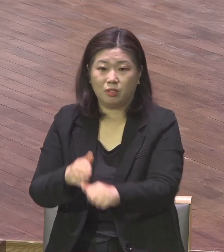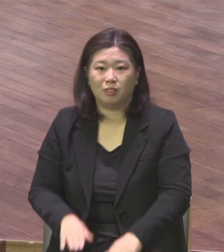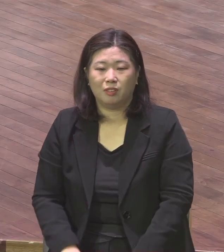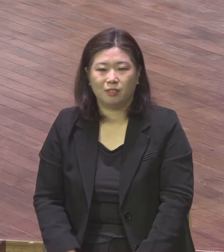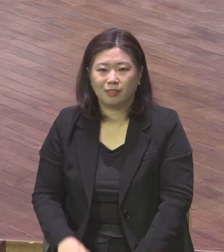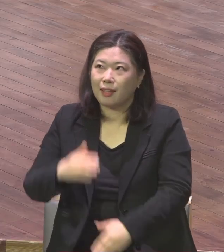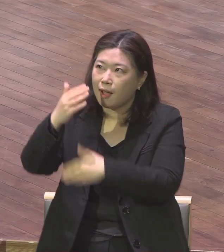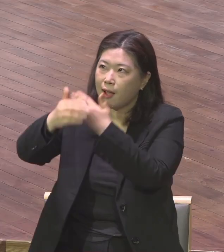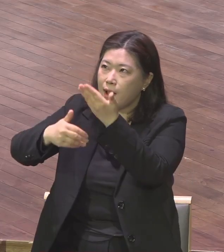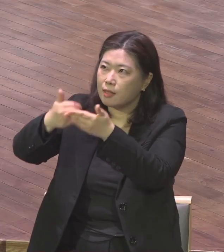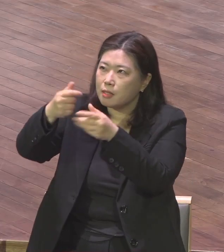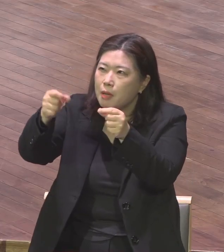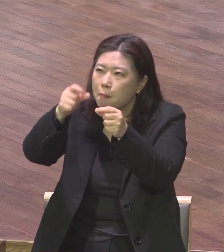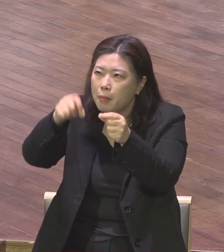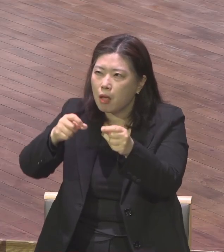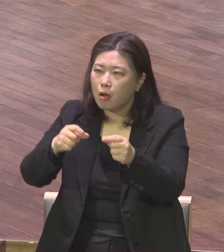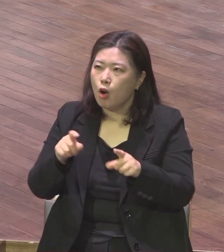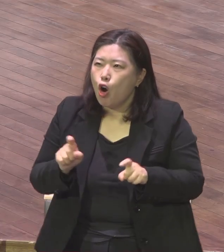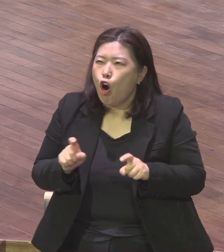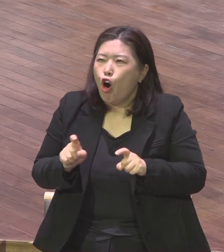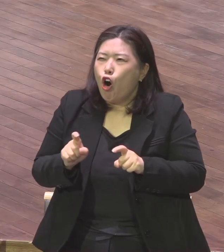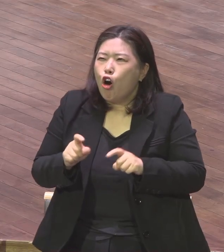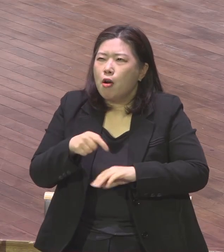하나님 앞에 예배하는,